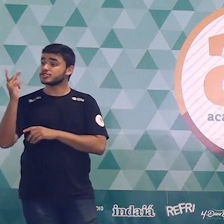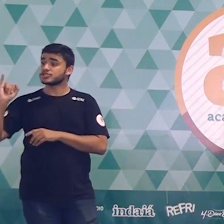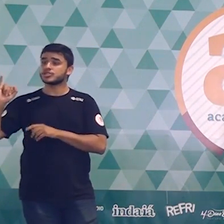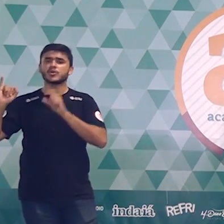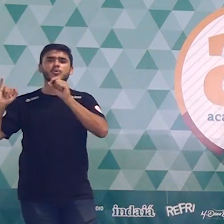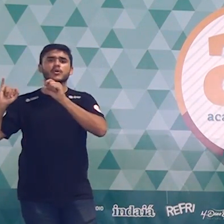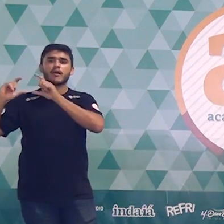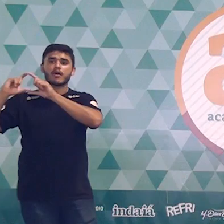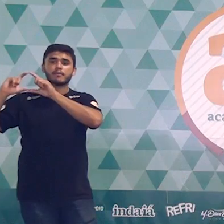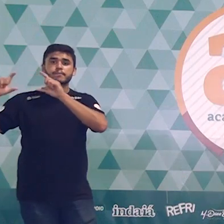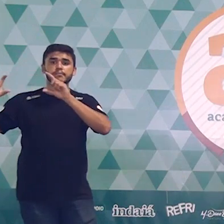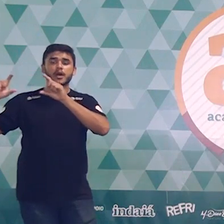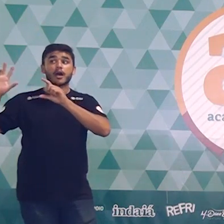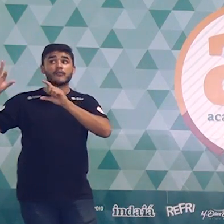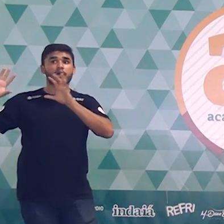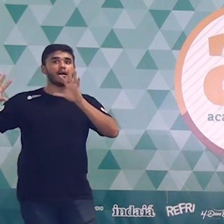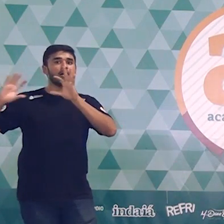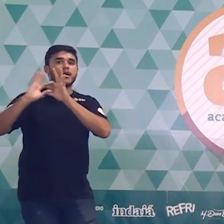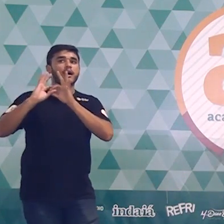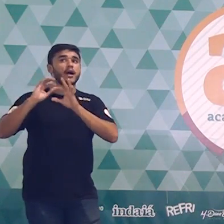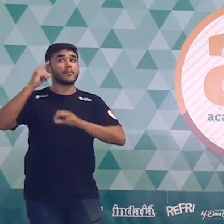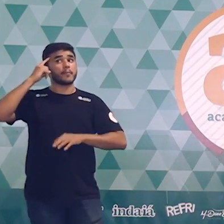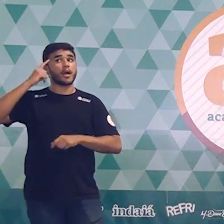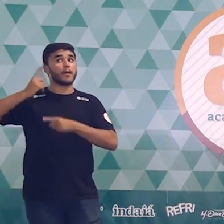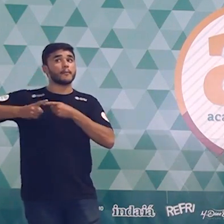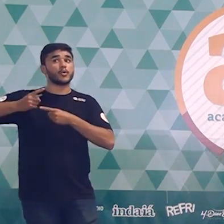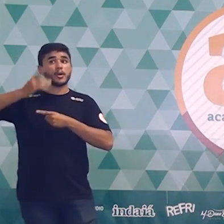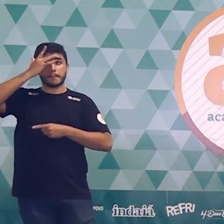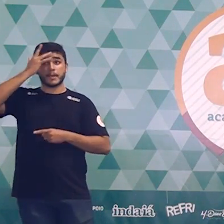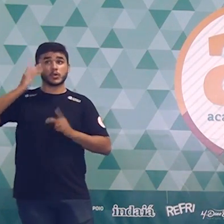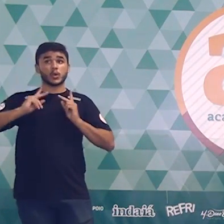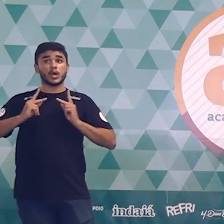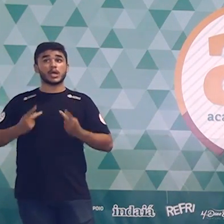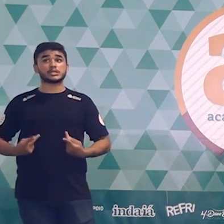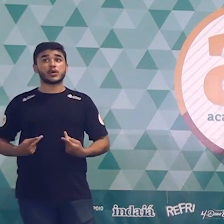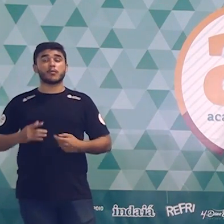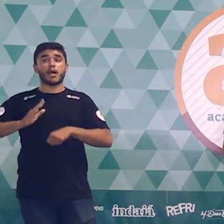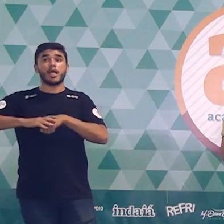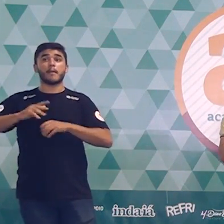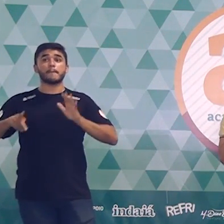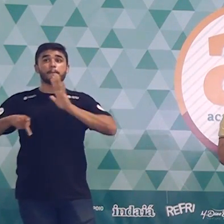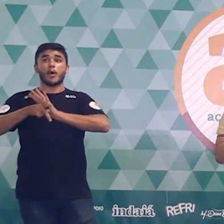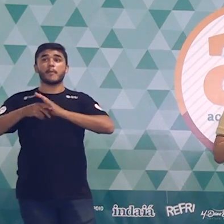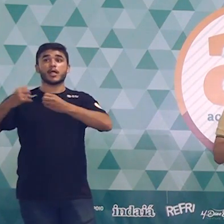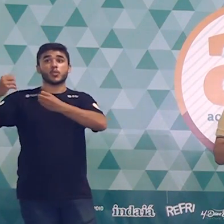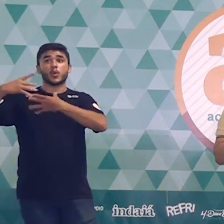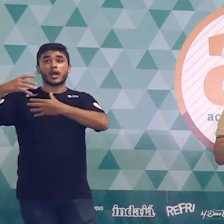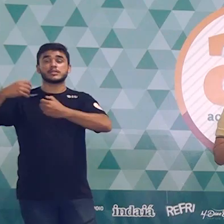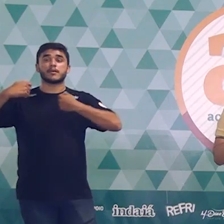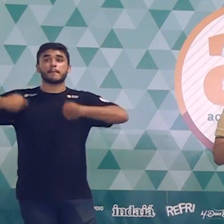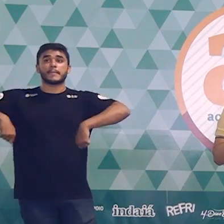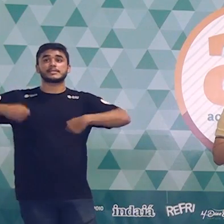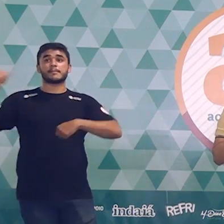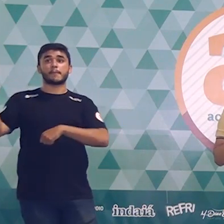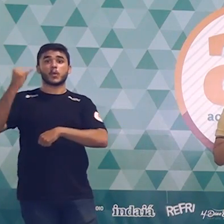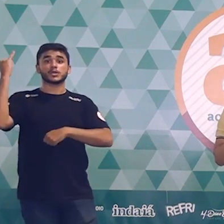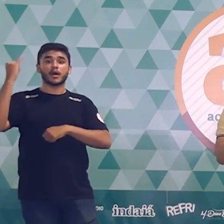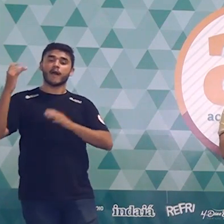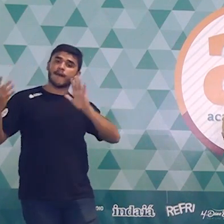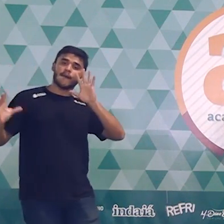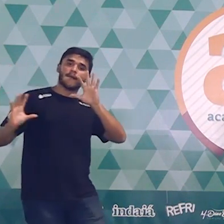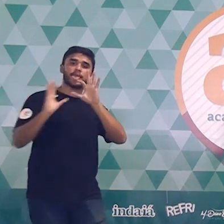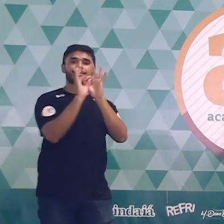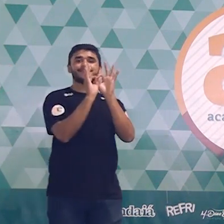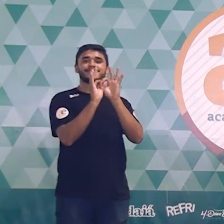problema, porque você contextualizou o pensamento com a sua intervenção. Ah, Diego, mas é muito utilizado. Ok, se você puder pensar em mais